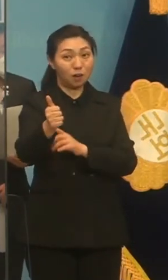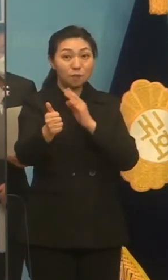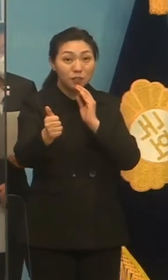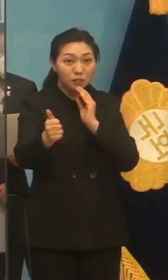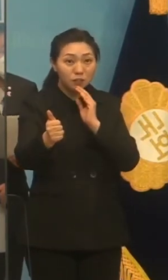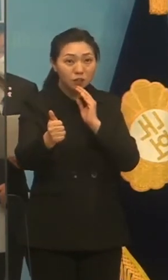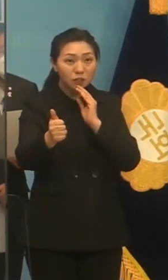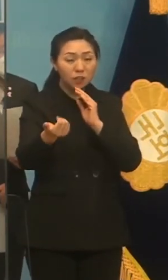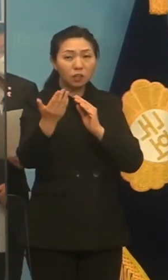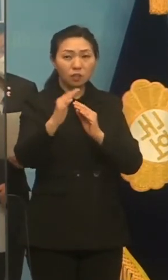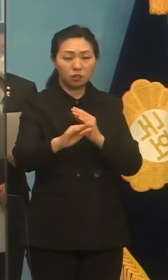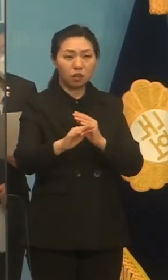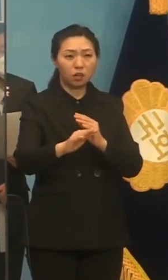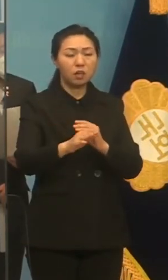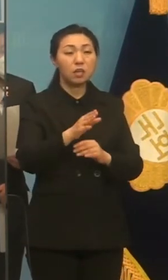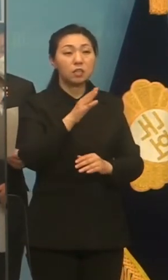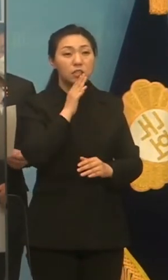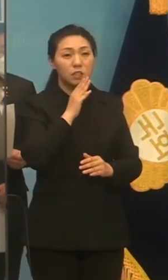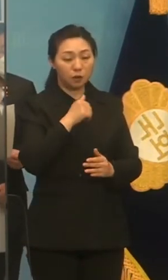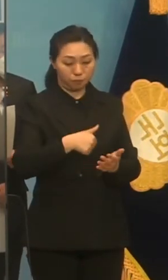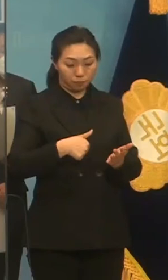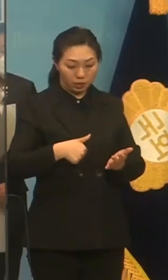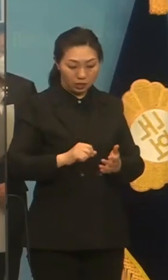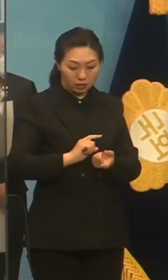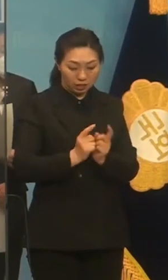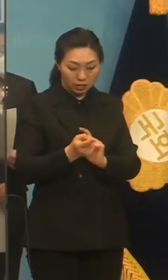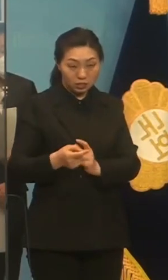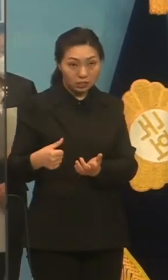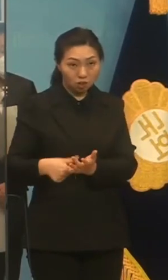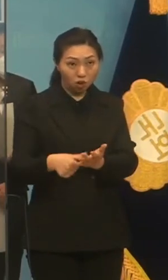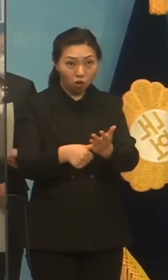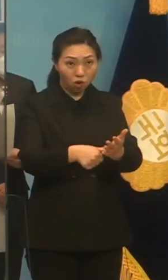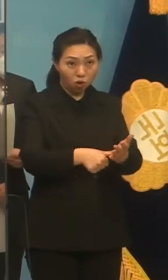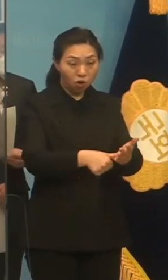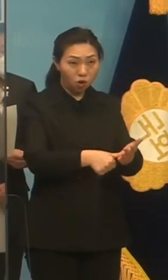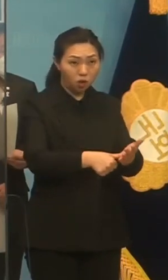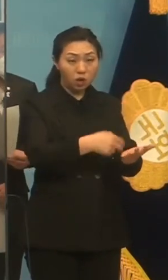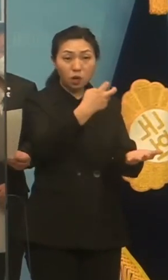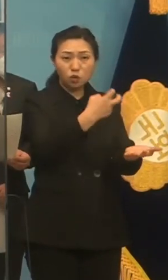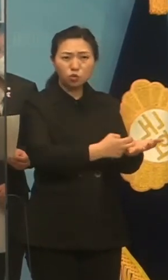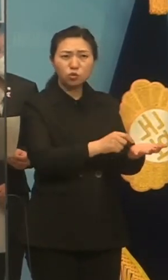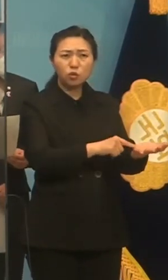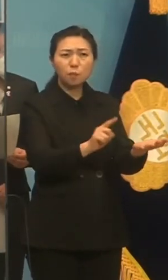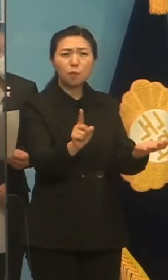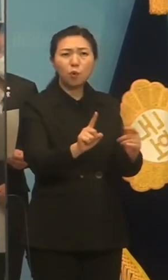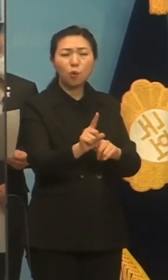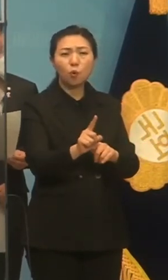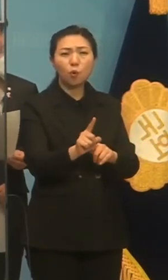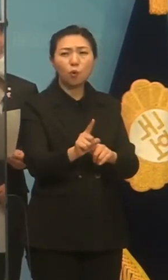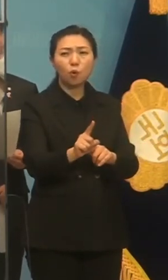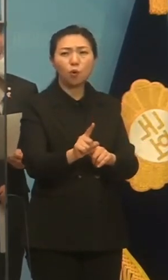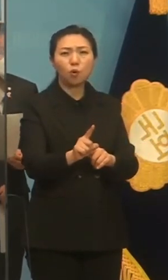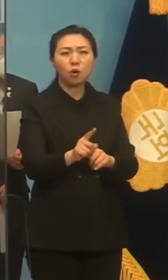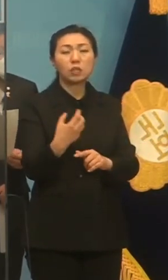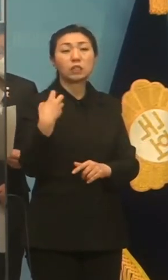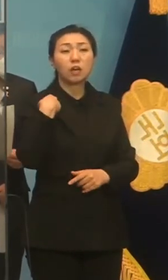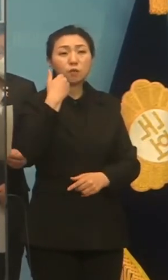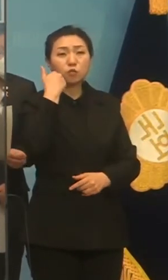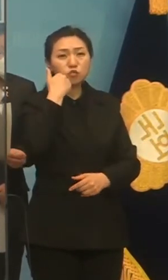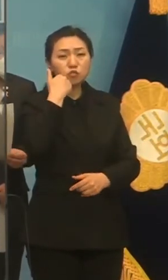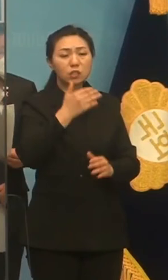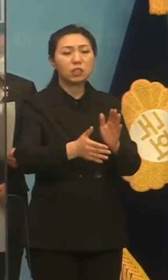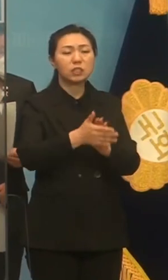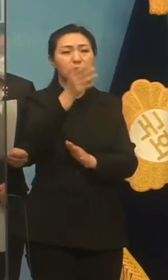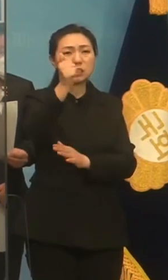4 실제 정렬 필요는 9 시장이 정적 거잖아요 그러면 그